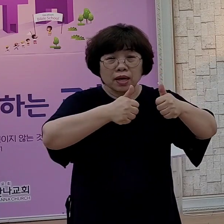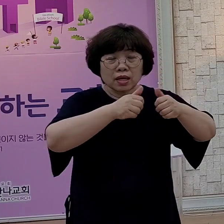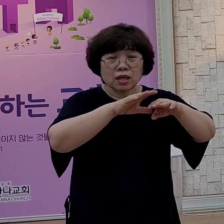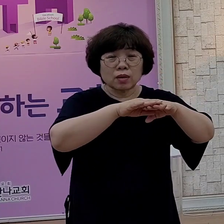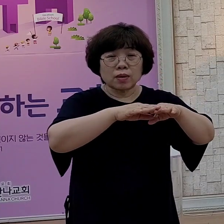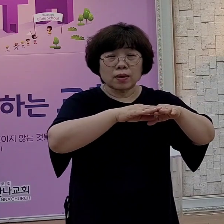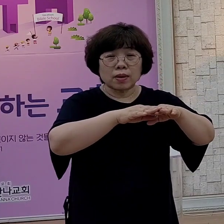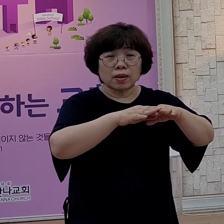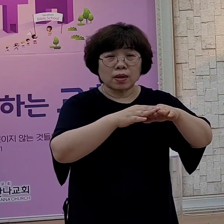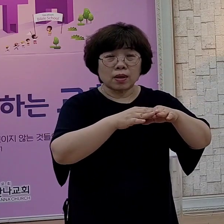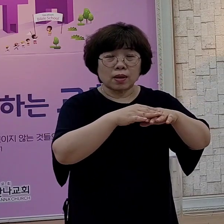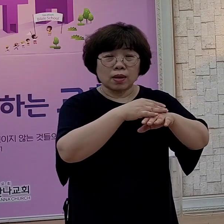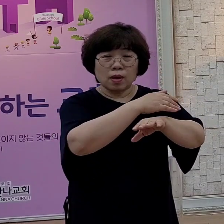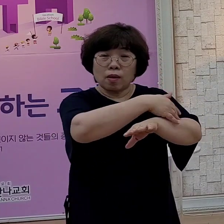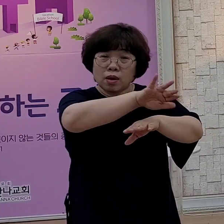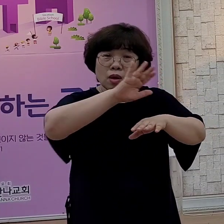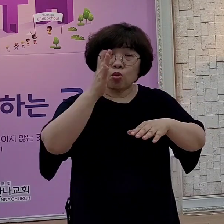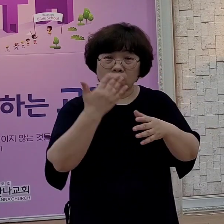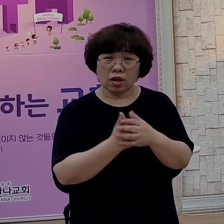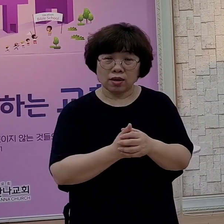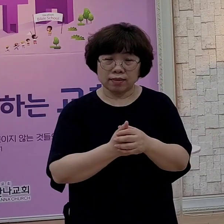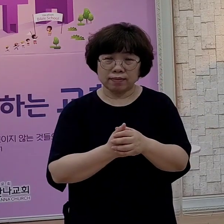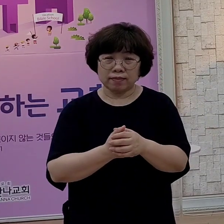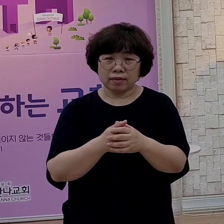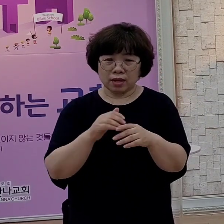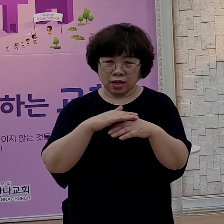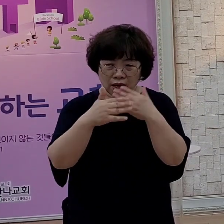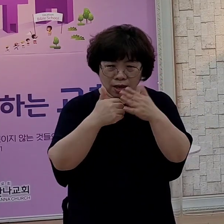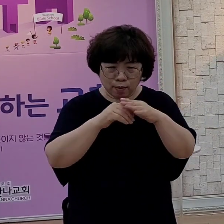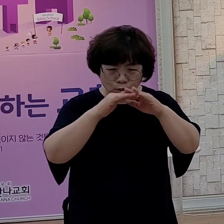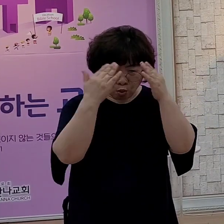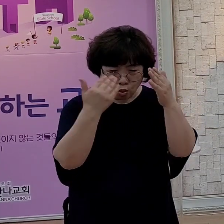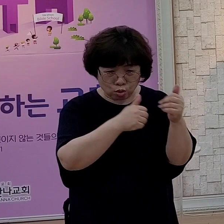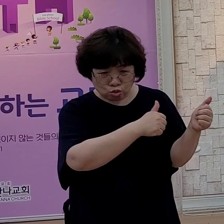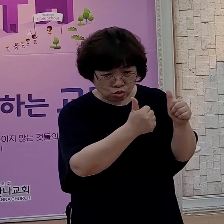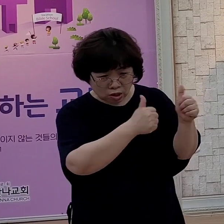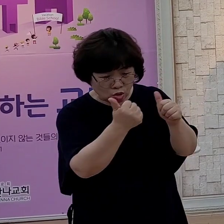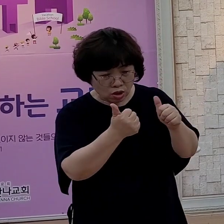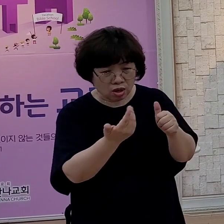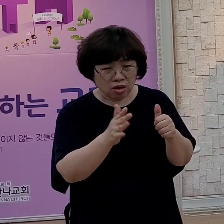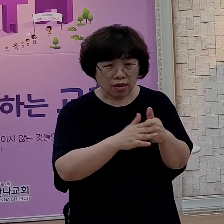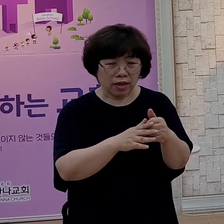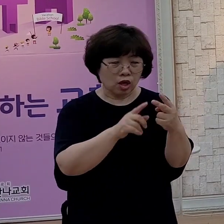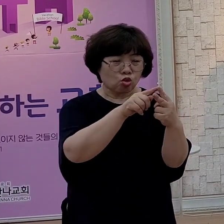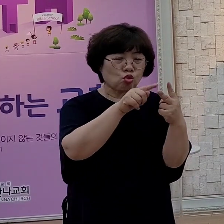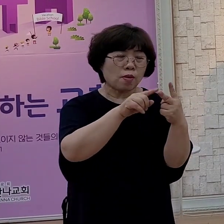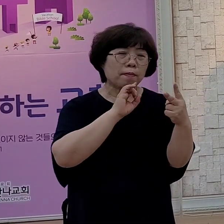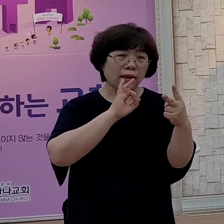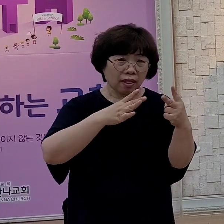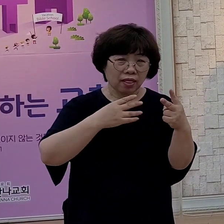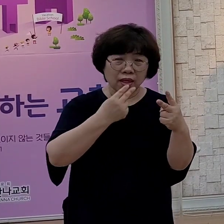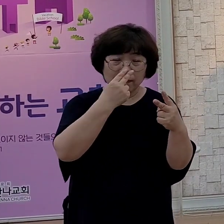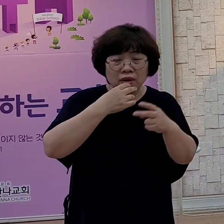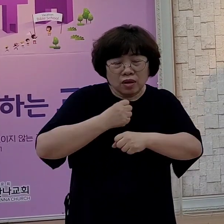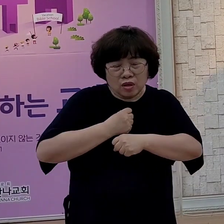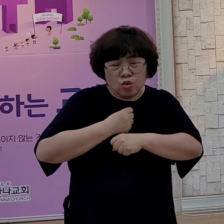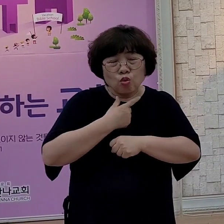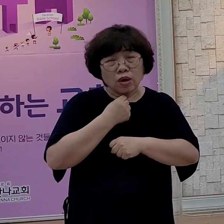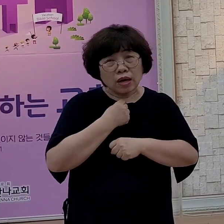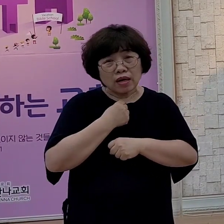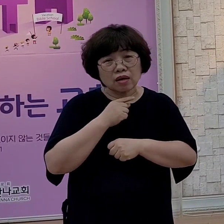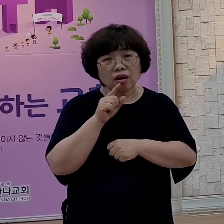하나님께서 다 죽이는데 그들만 살리기 원하셨다는 이 말은 아무나 그런 게 아니에요. 노아도 오늘